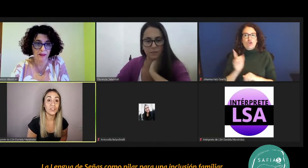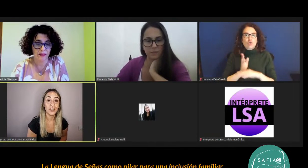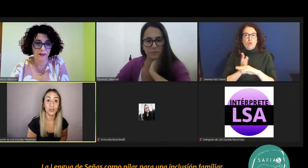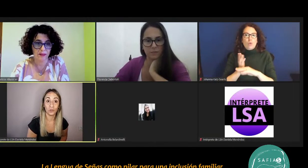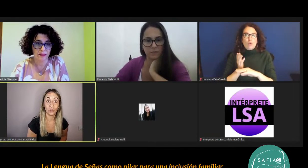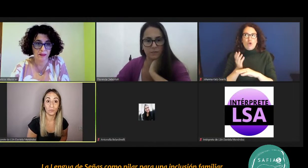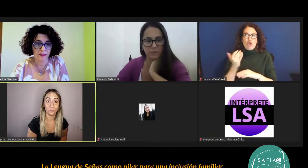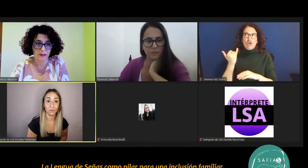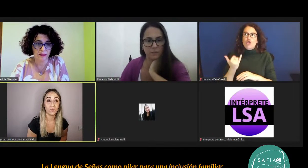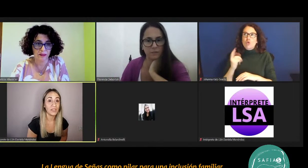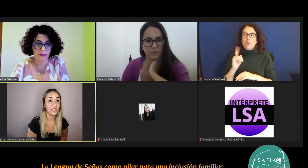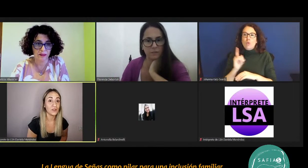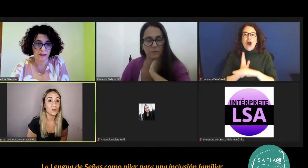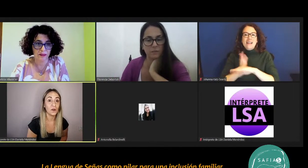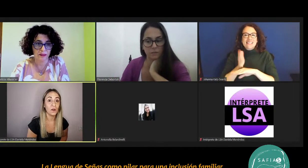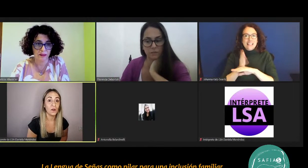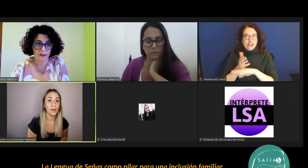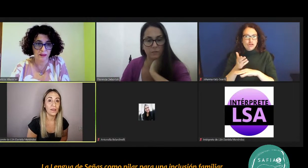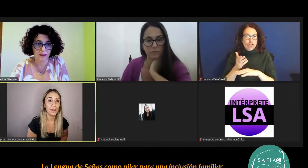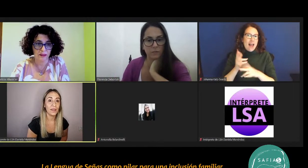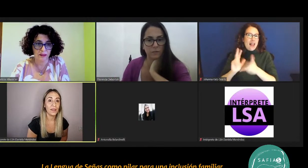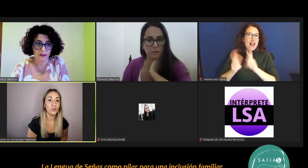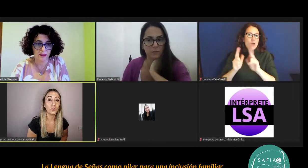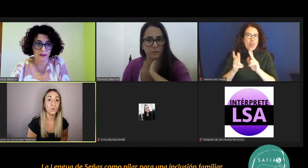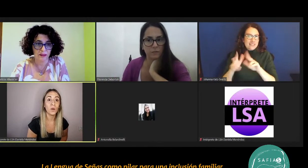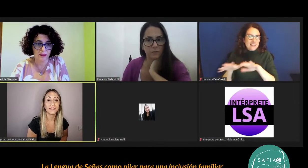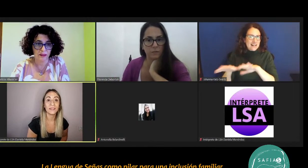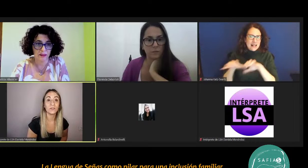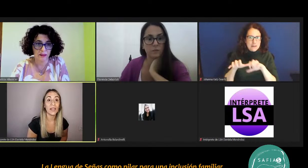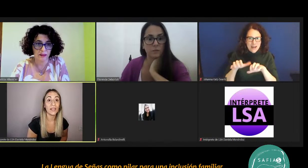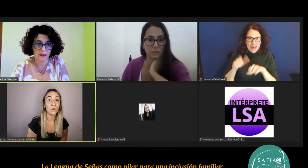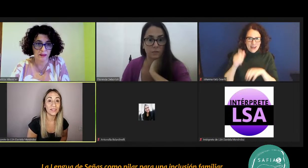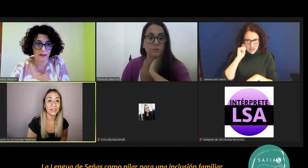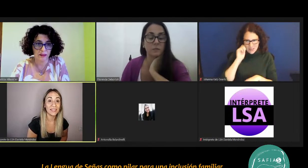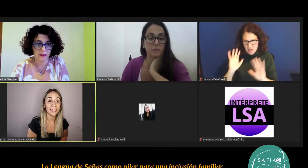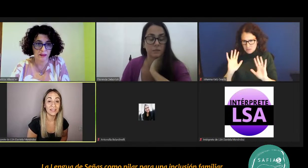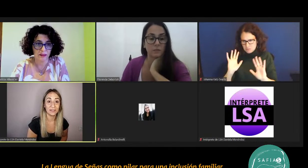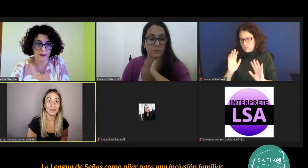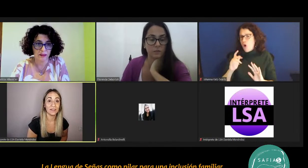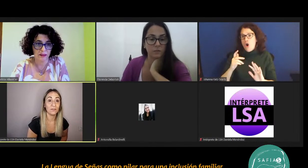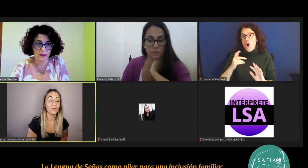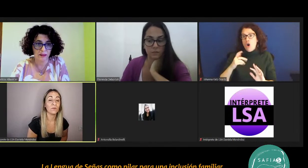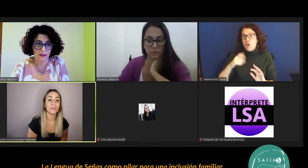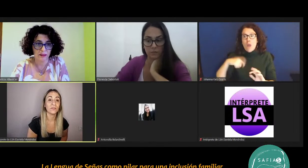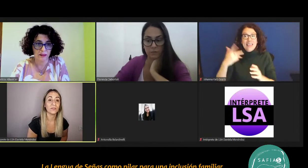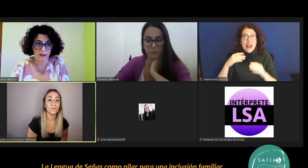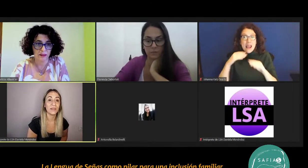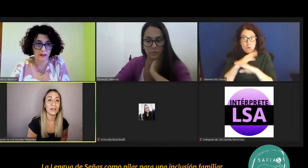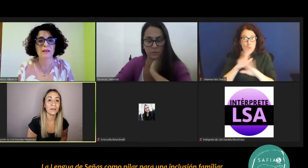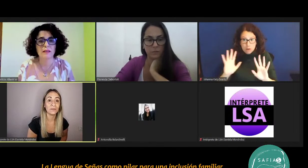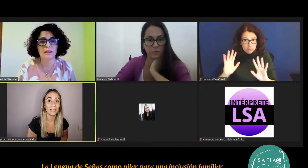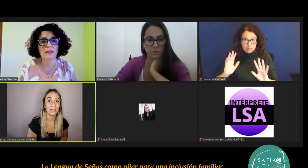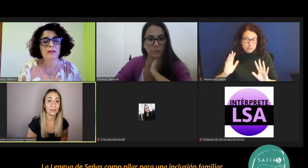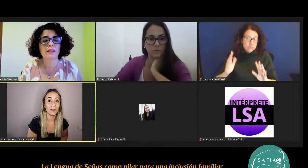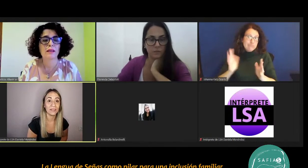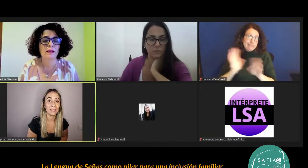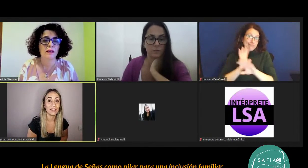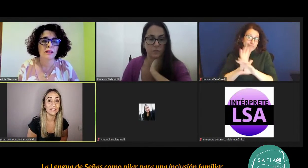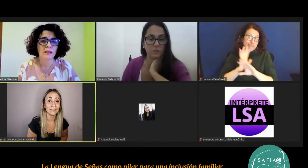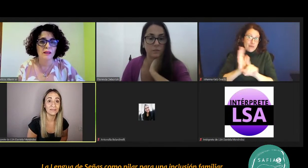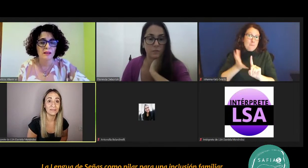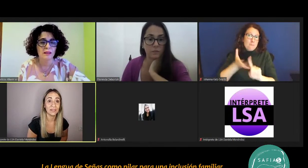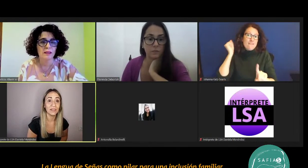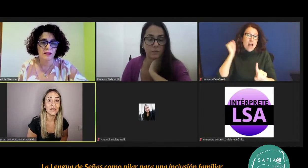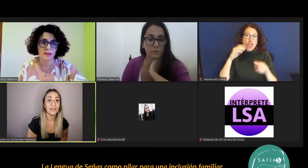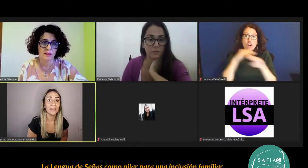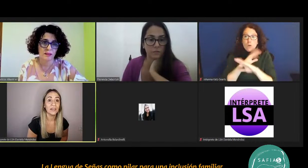si un niño, no tuvo acceso a la lengua de señas, ¿sí? Una educación temprana de la lengua de